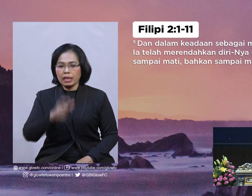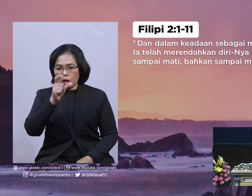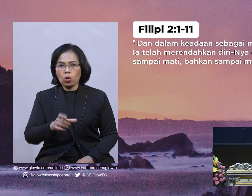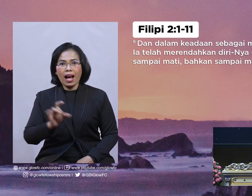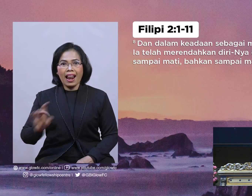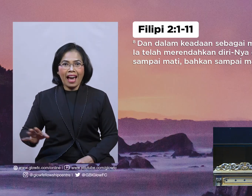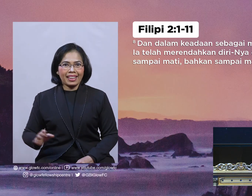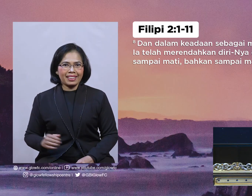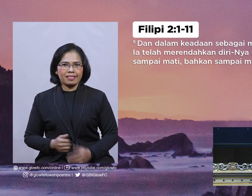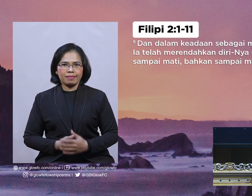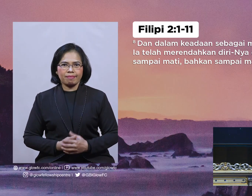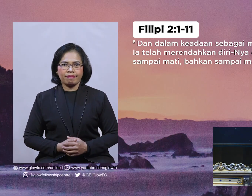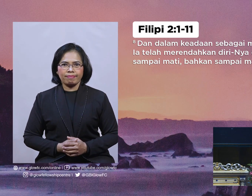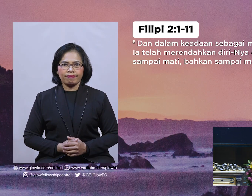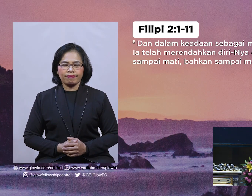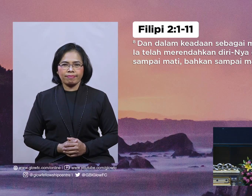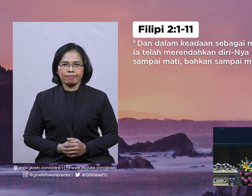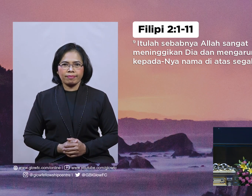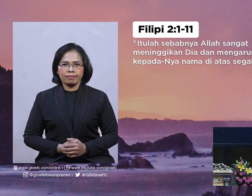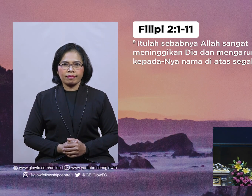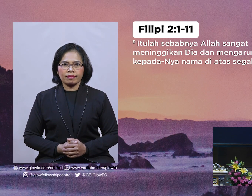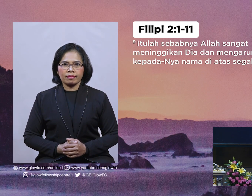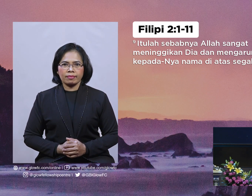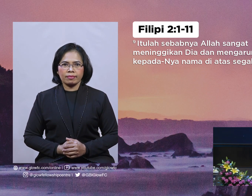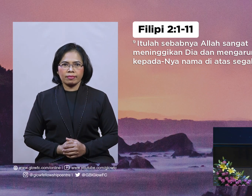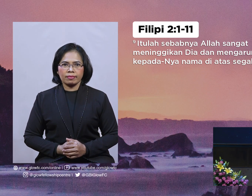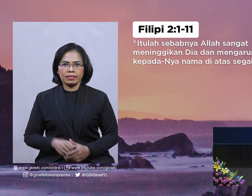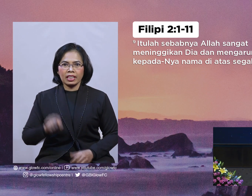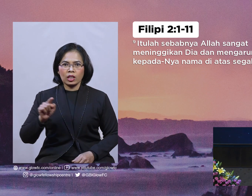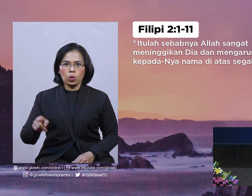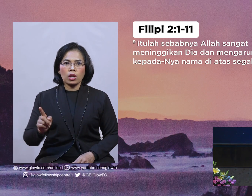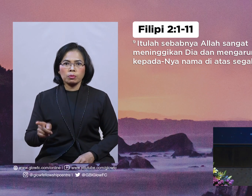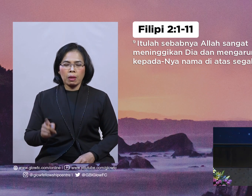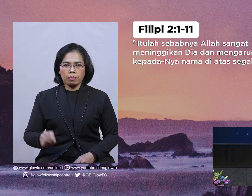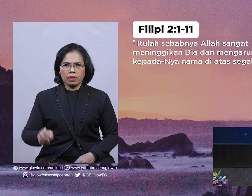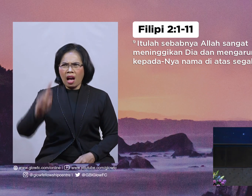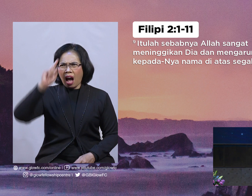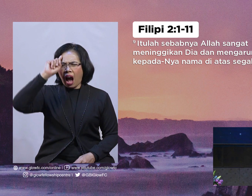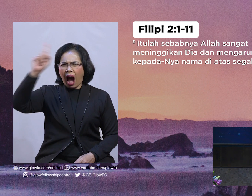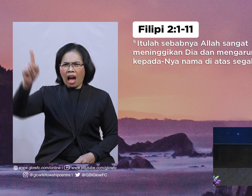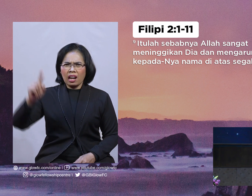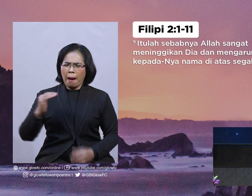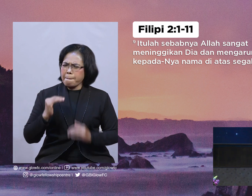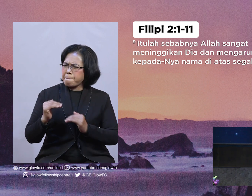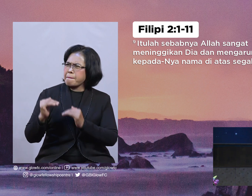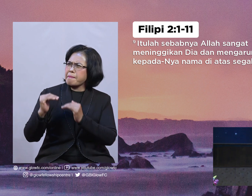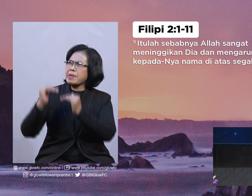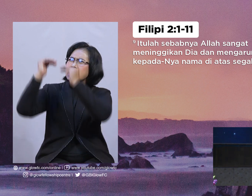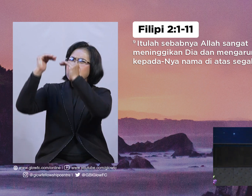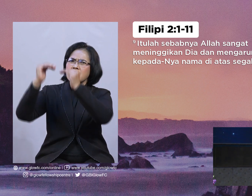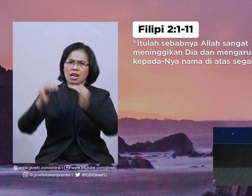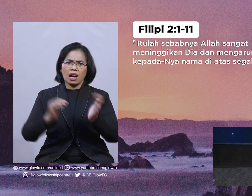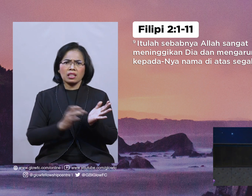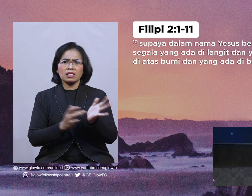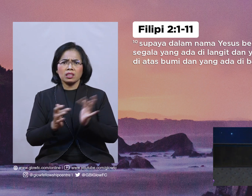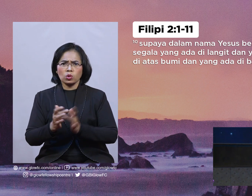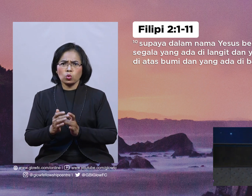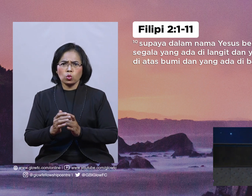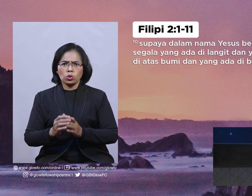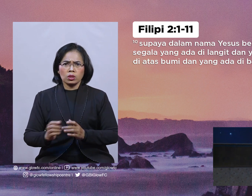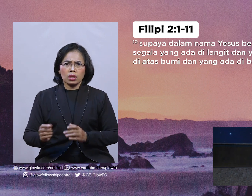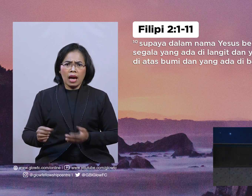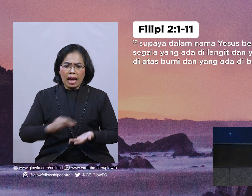orang lain Haleluya klik inilah sebabnya Allah sangat meninggikan dia dan mengaruniakan kepada nama Diska nama